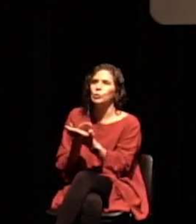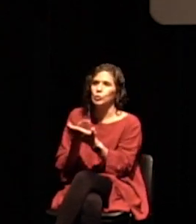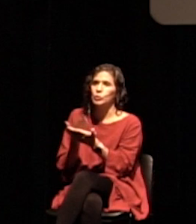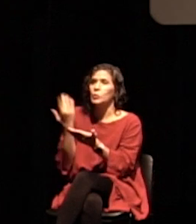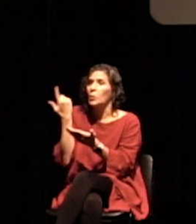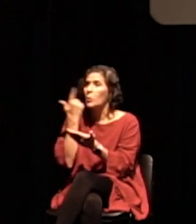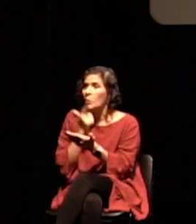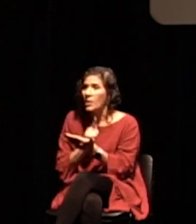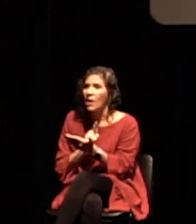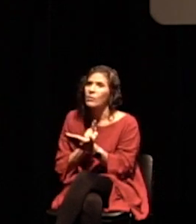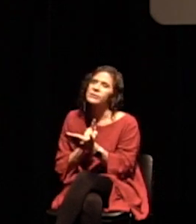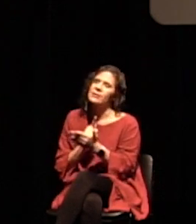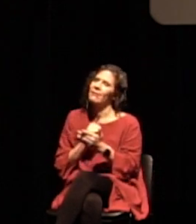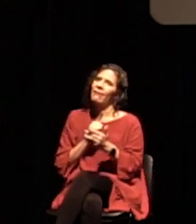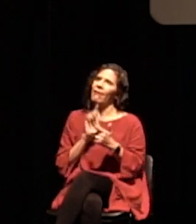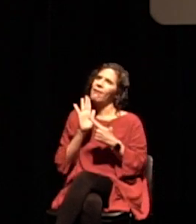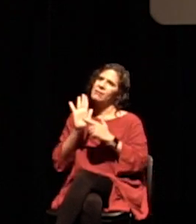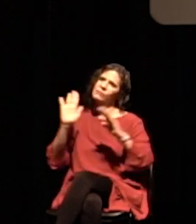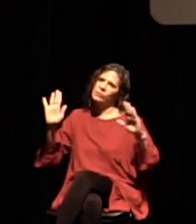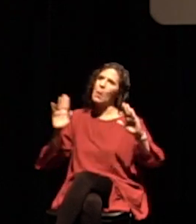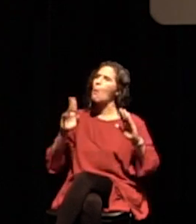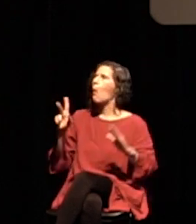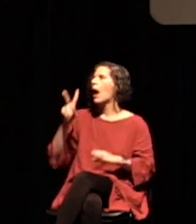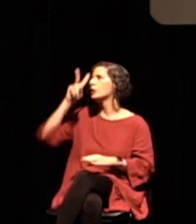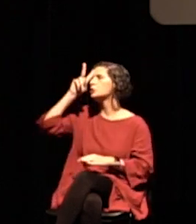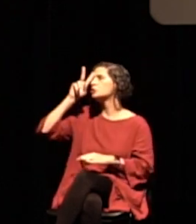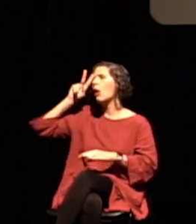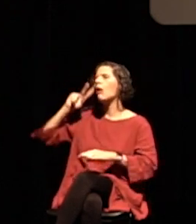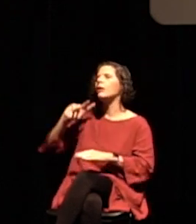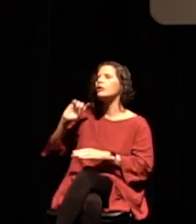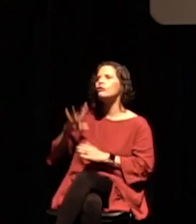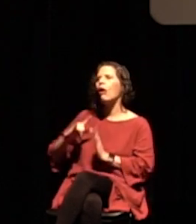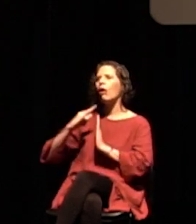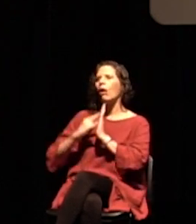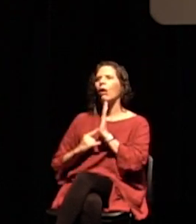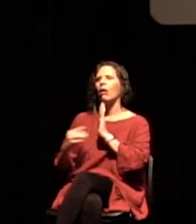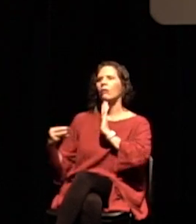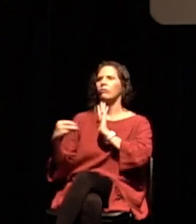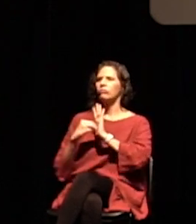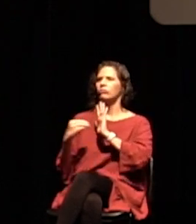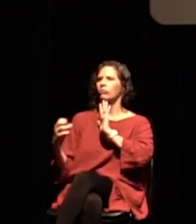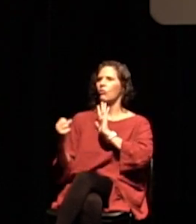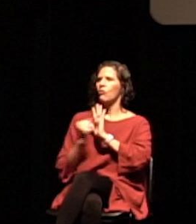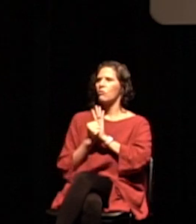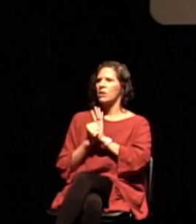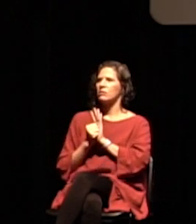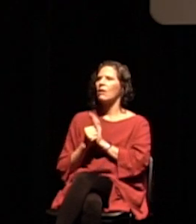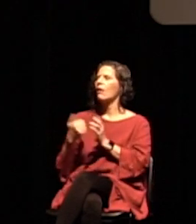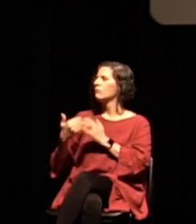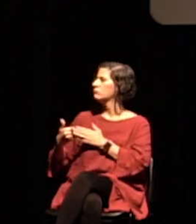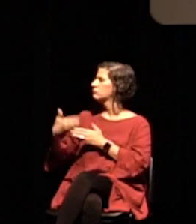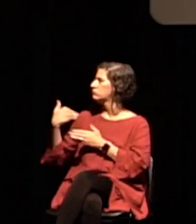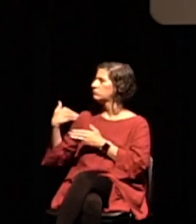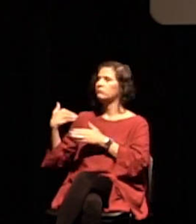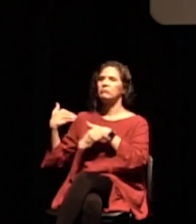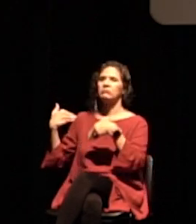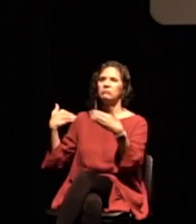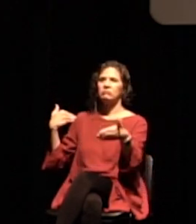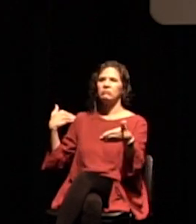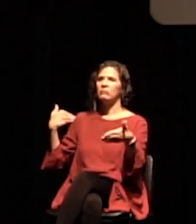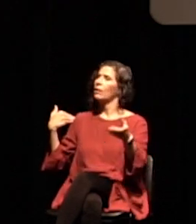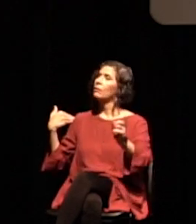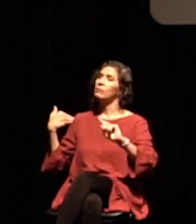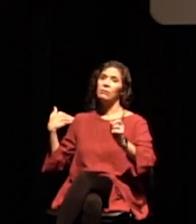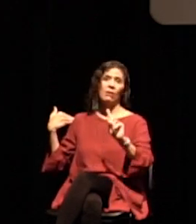exposição não historicista, não documentária, né, não uma exposição distanciada com a distância do historiador, mas